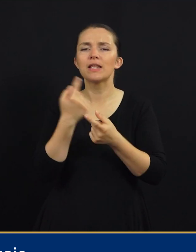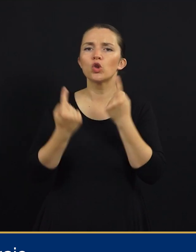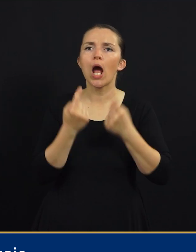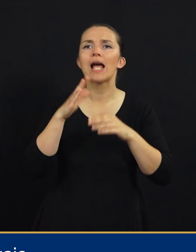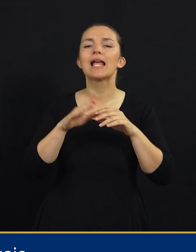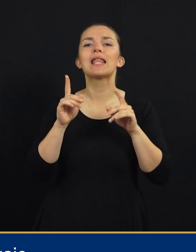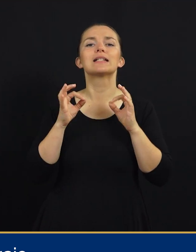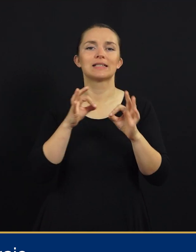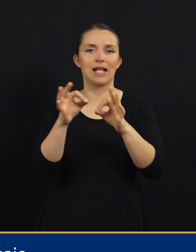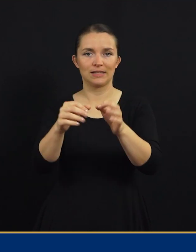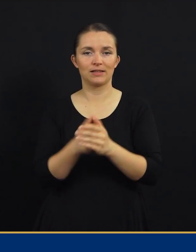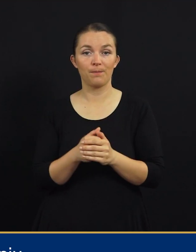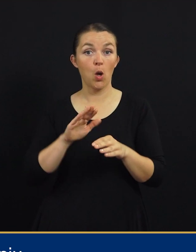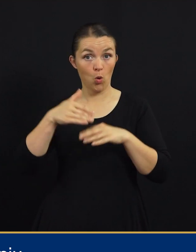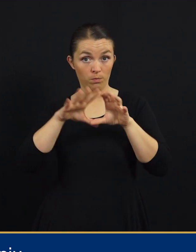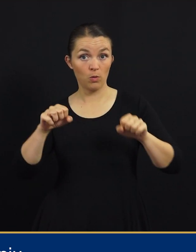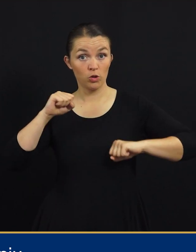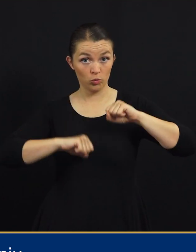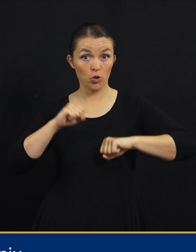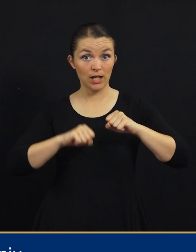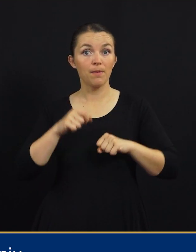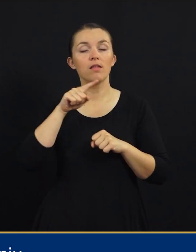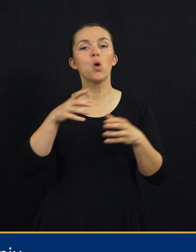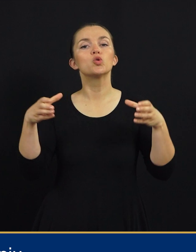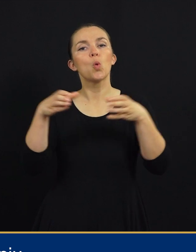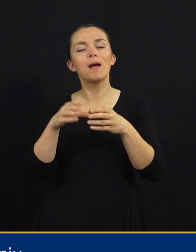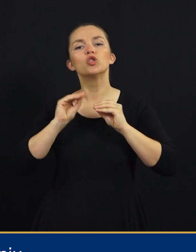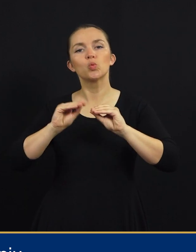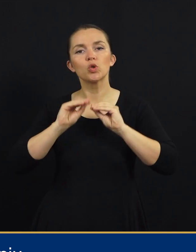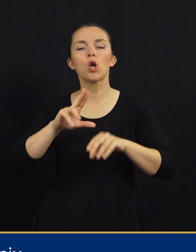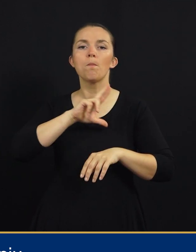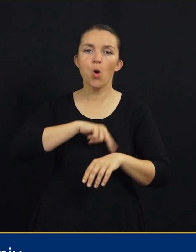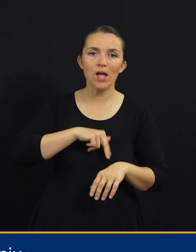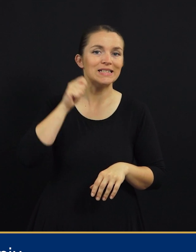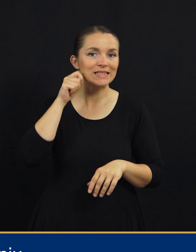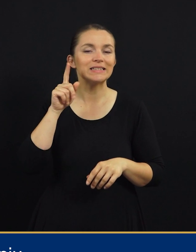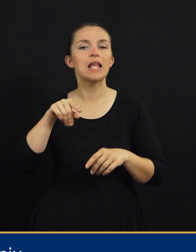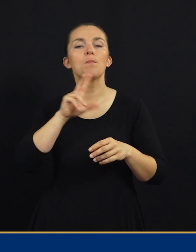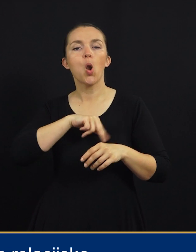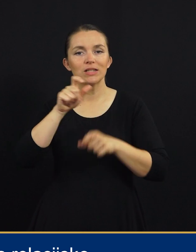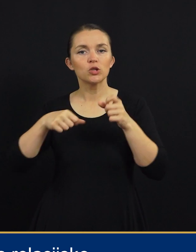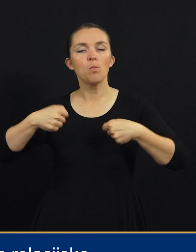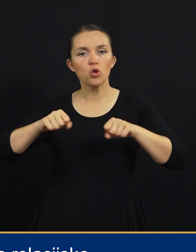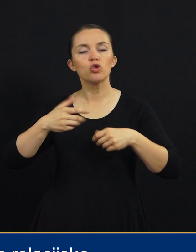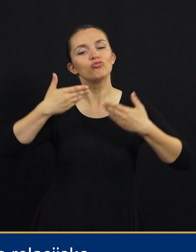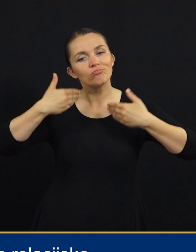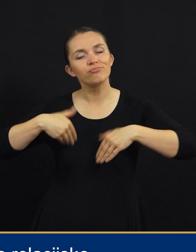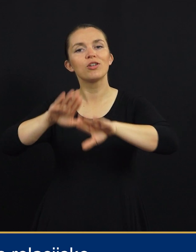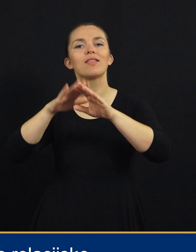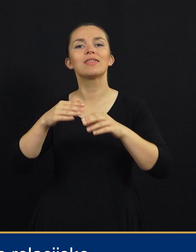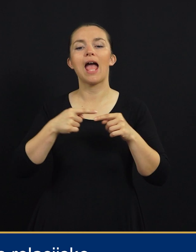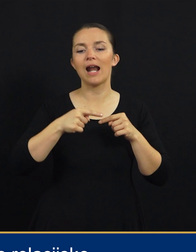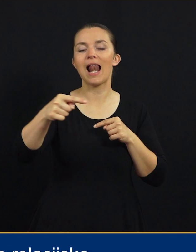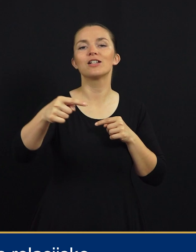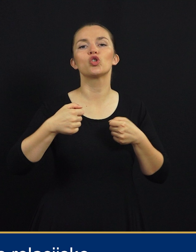spremljanje dogajanja na cesti. Po opravljenem usposabljanju pa se je v družbi inštruktorjev in policistke ter policistov motoristov odpravila